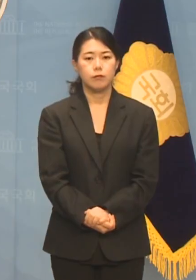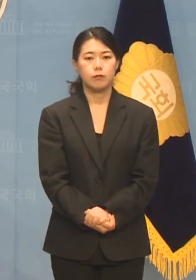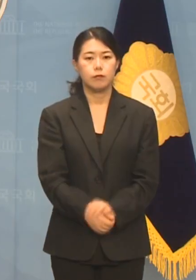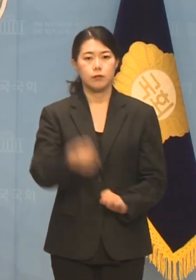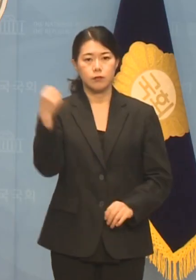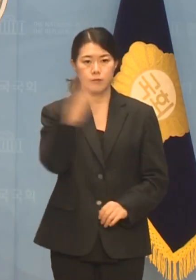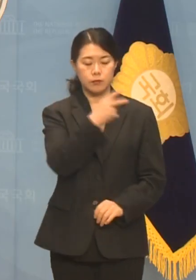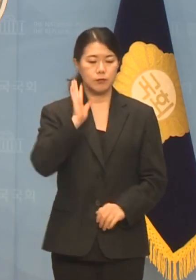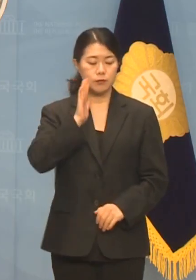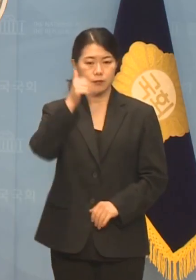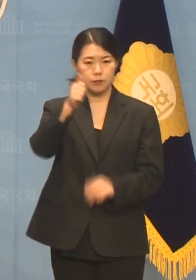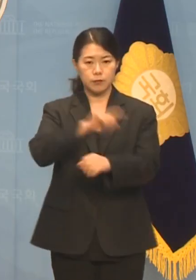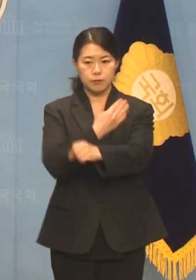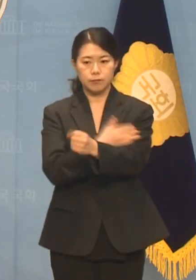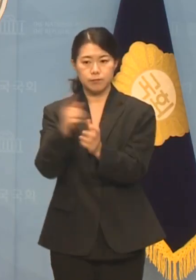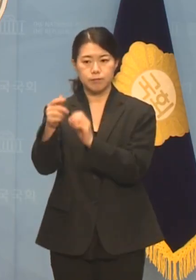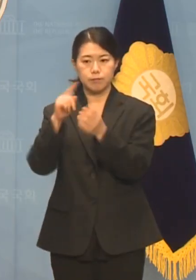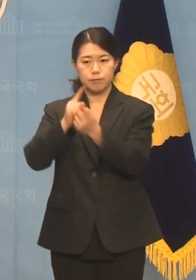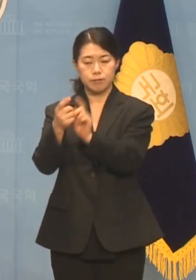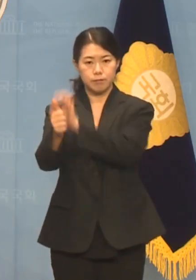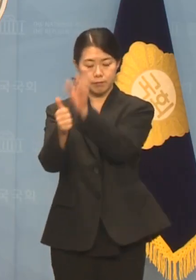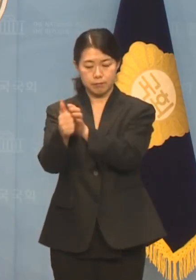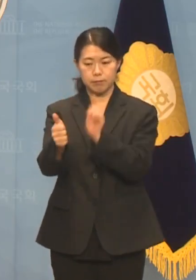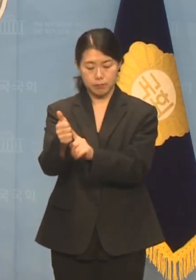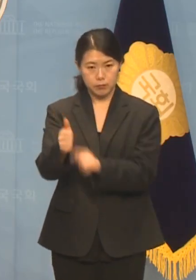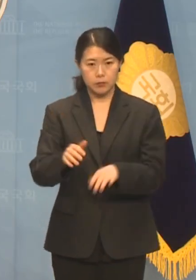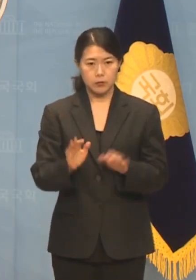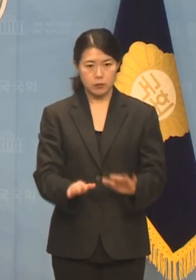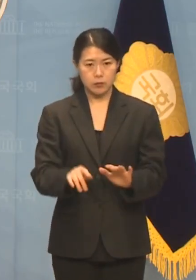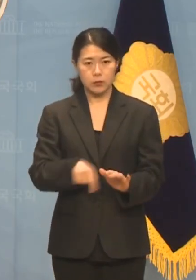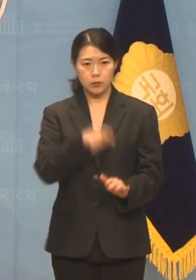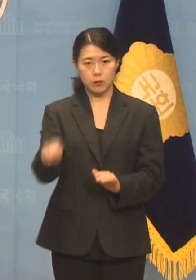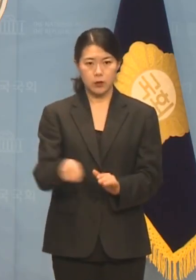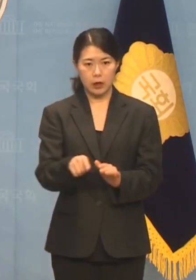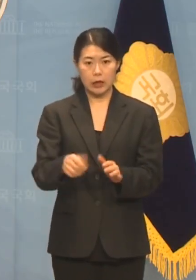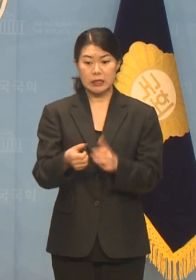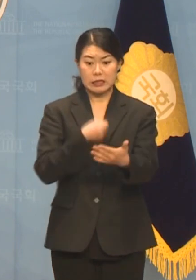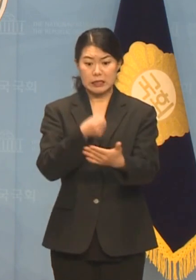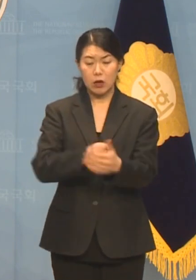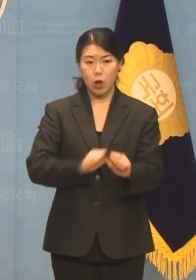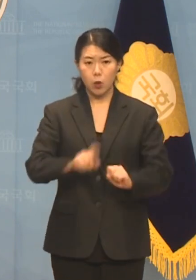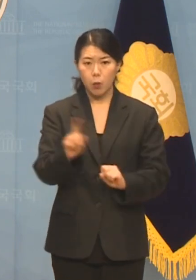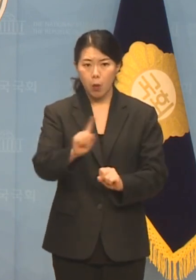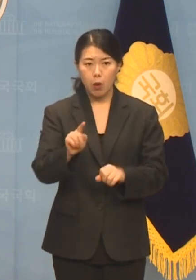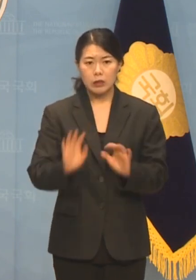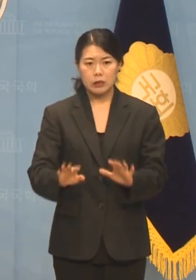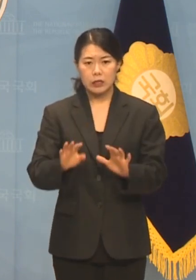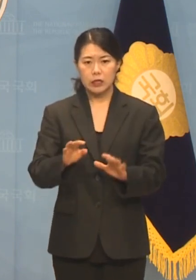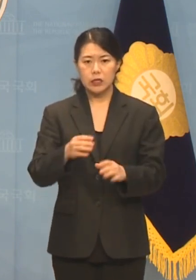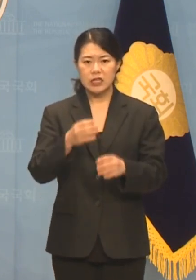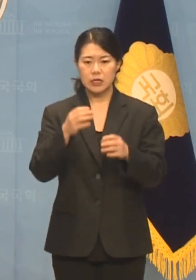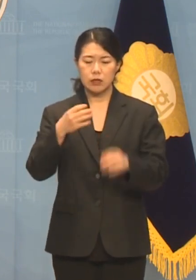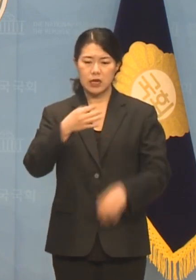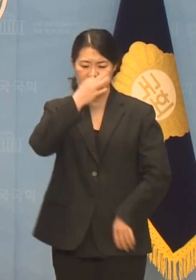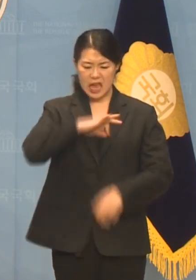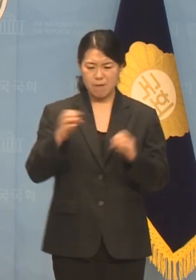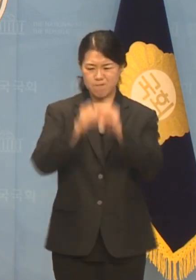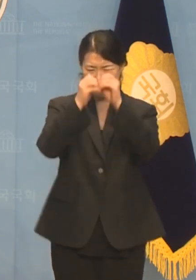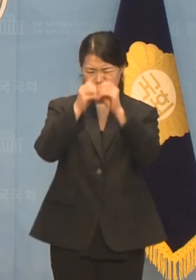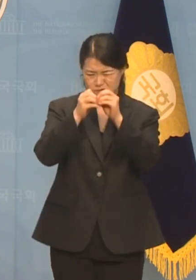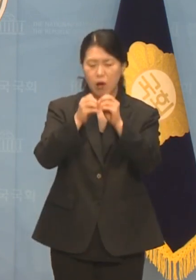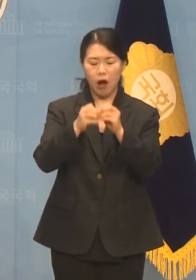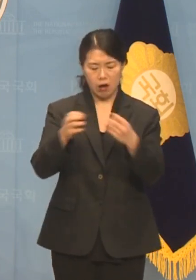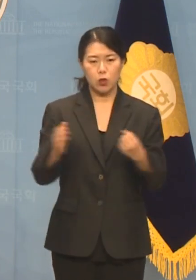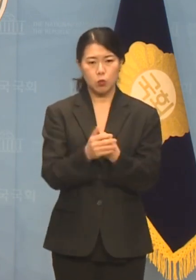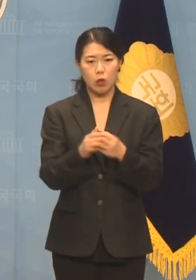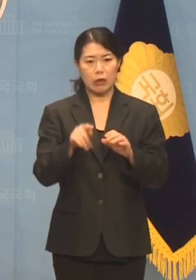또한 대통령 권한대행은 윤석열 정부의 대통령 기록물 지정 행위가 일종의 이해충돌임을 인식해서 기록물